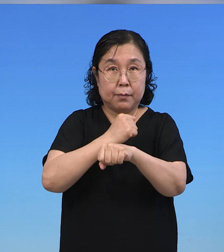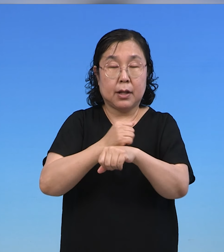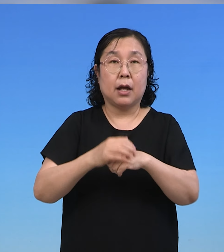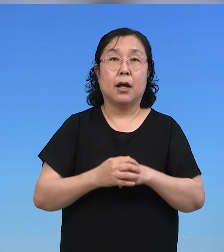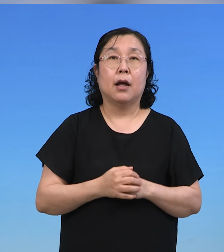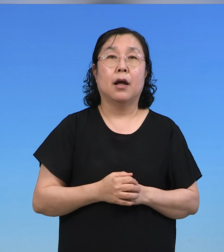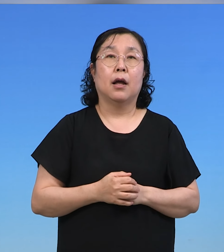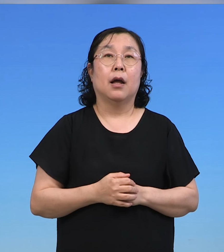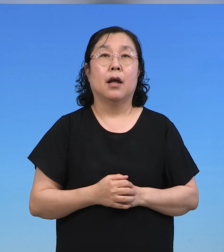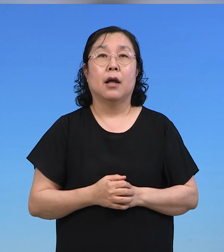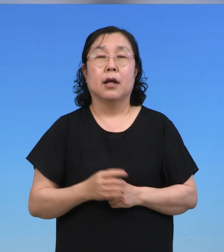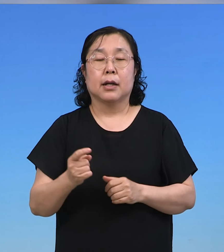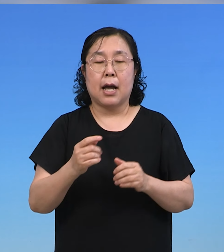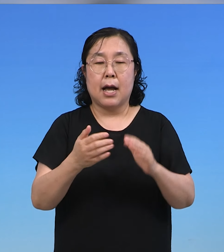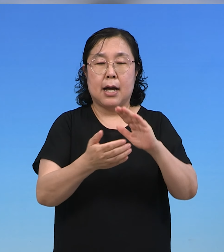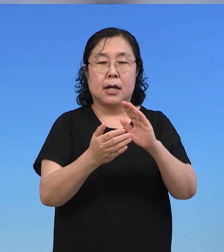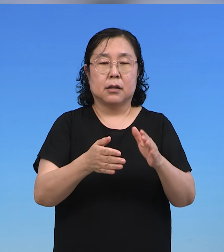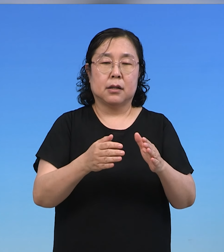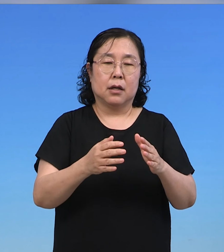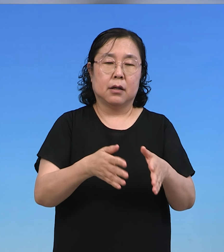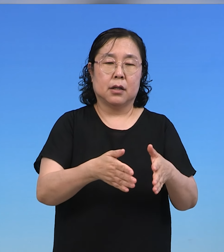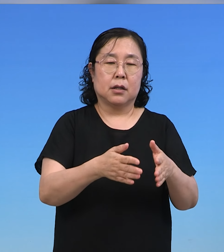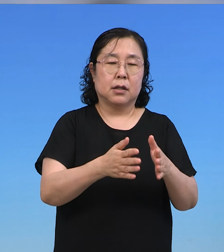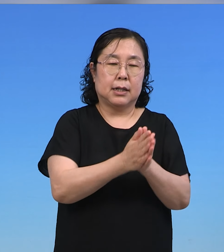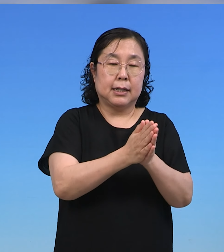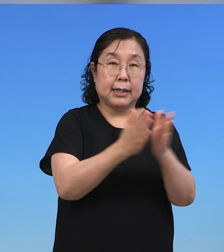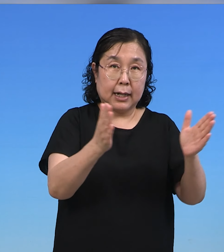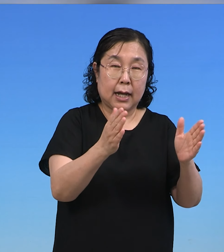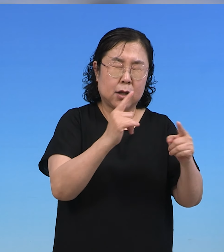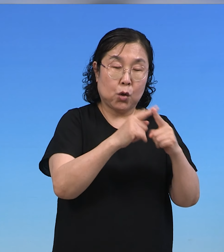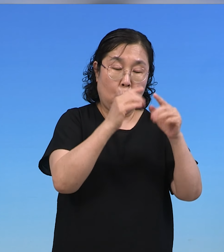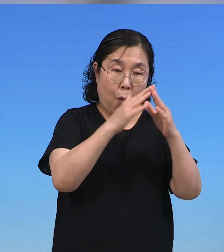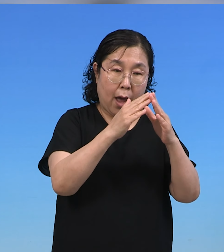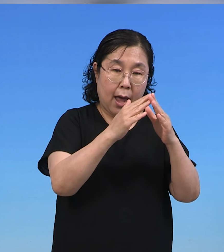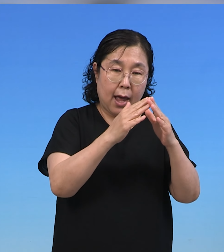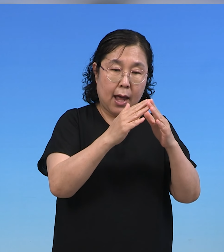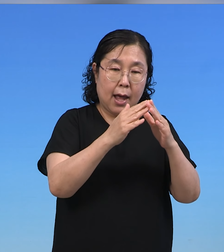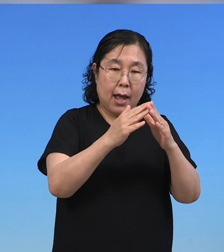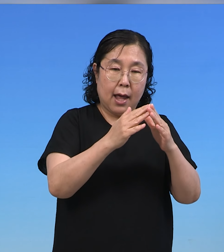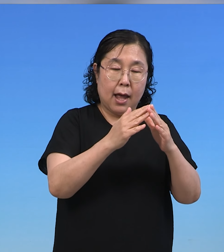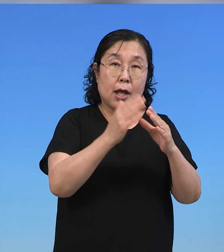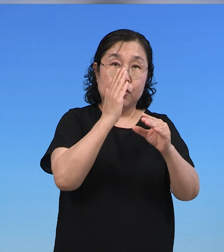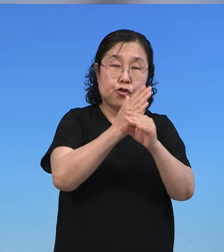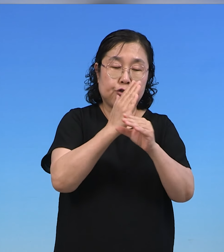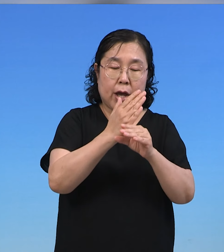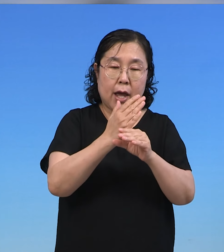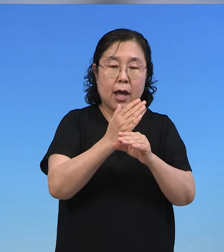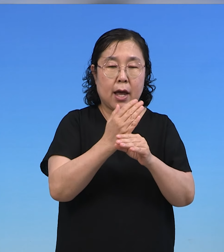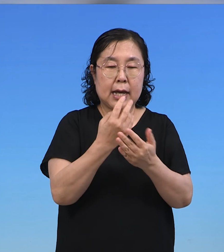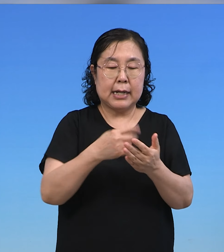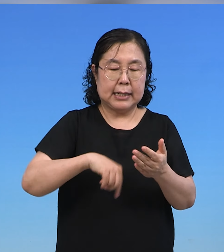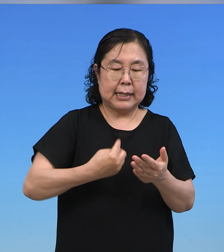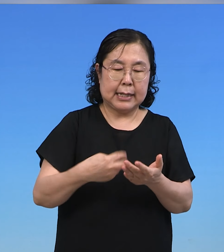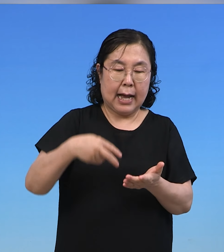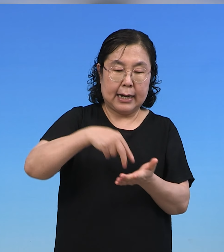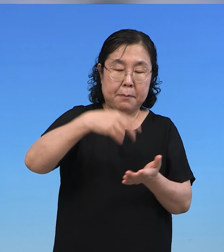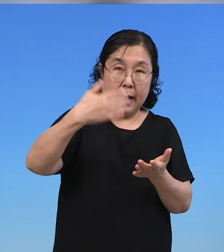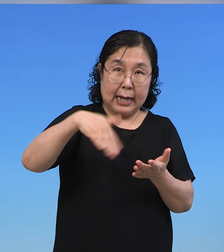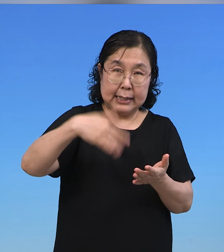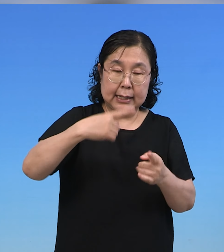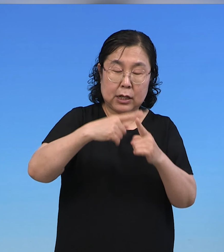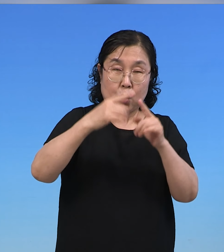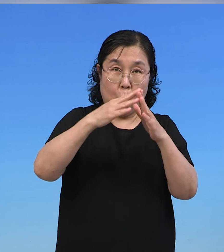세우는 게 아니라 이미 개척이 된 교회 중에 조금만 밀어주면, 조금만 후원하면 일어설 수 있는 교회